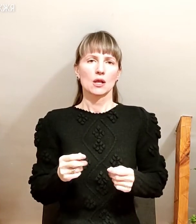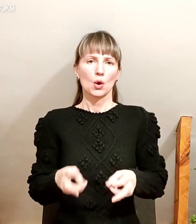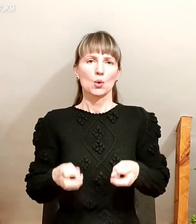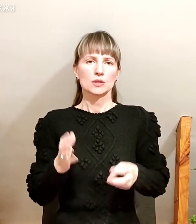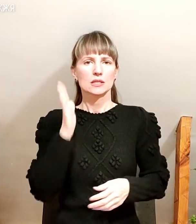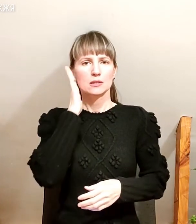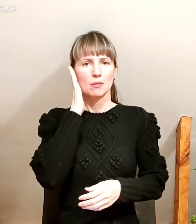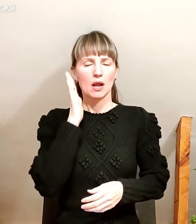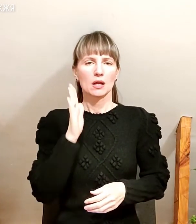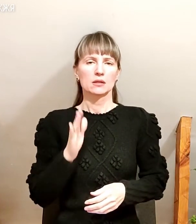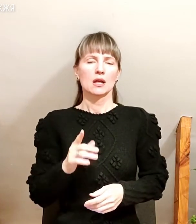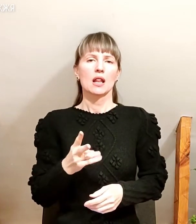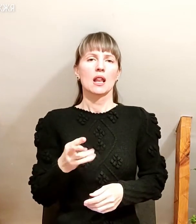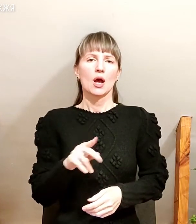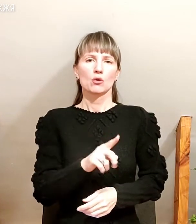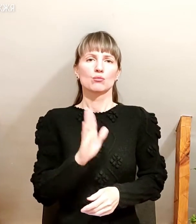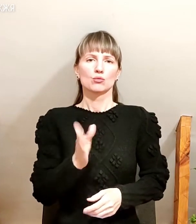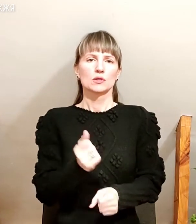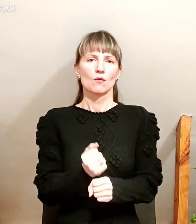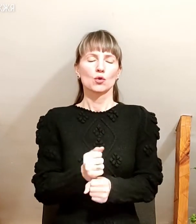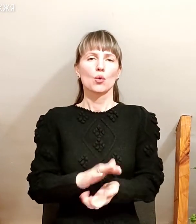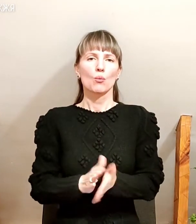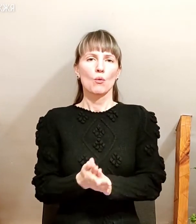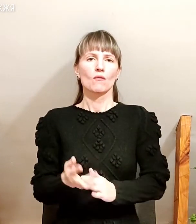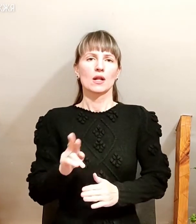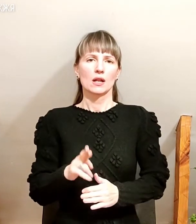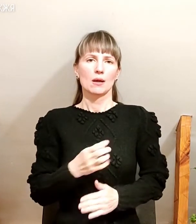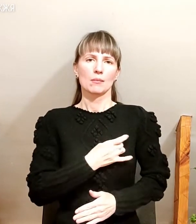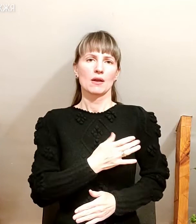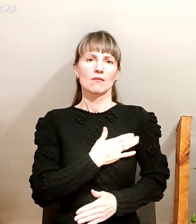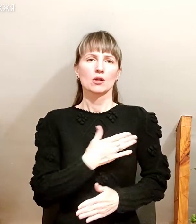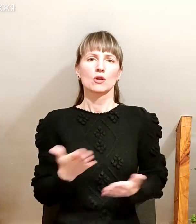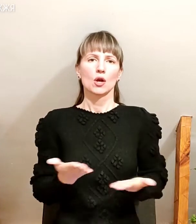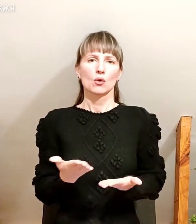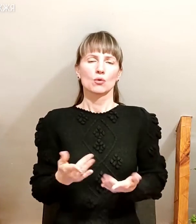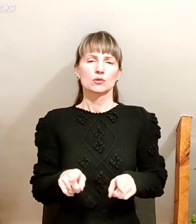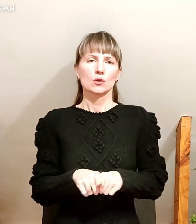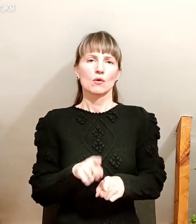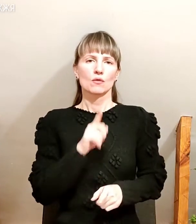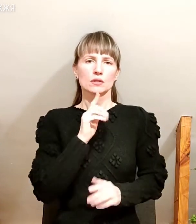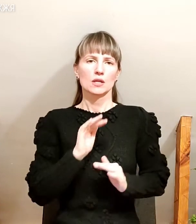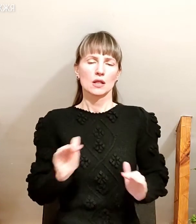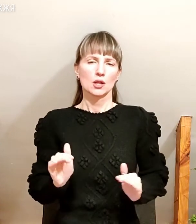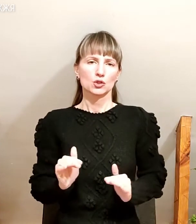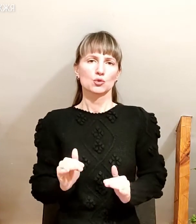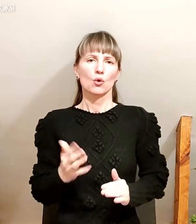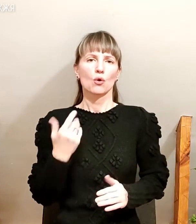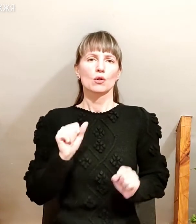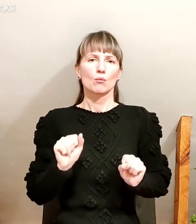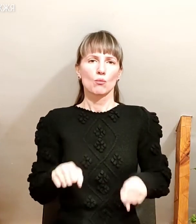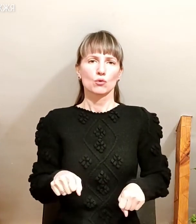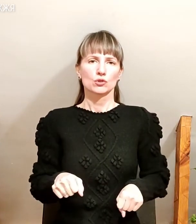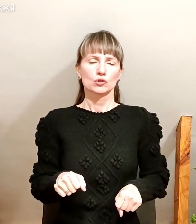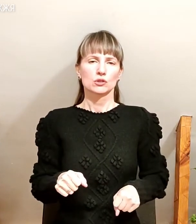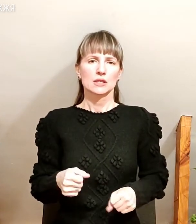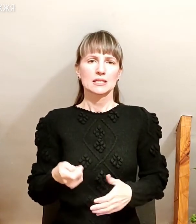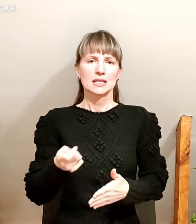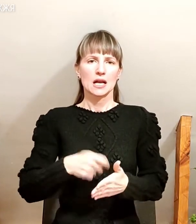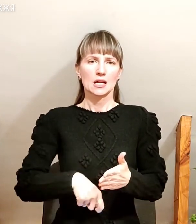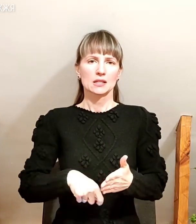для кожного це створені умови для приватної якогось такого затишку, коли можна закритися. Є світильники,